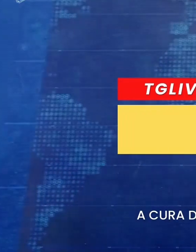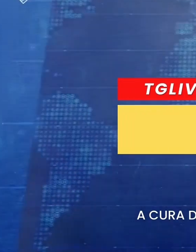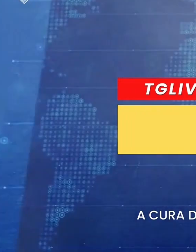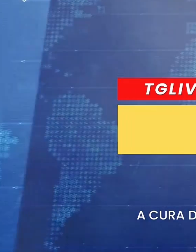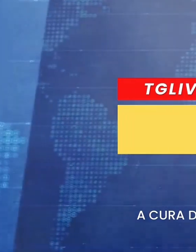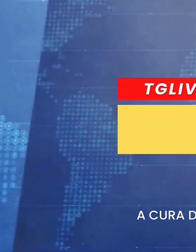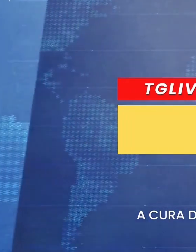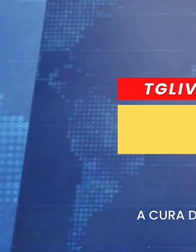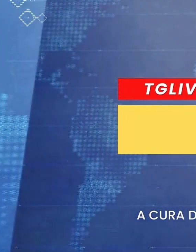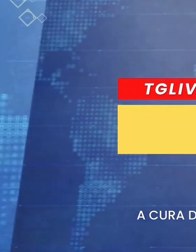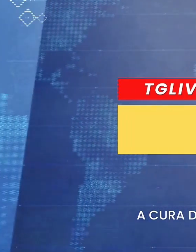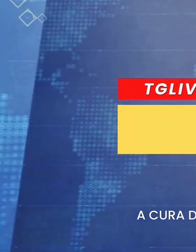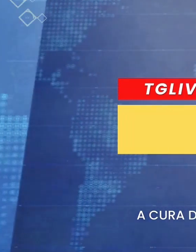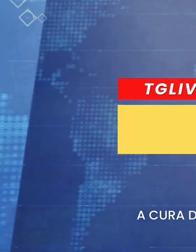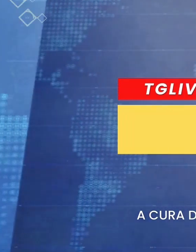Grazie la visione!